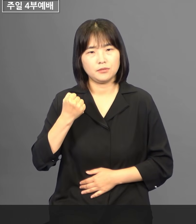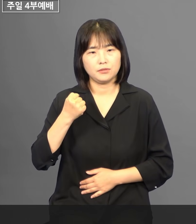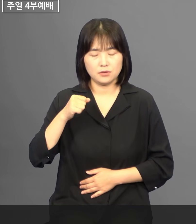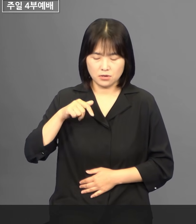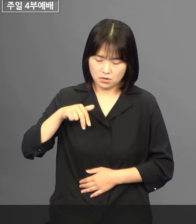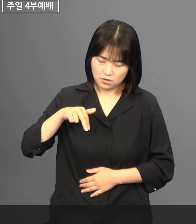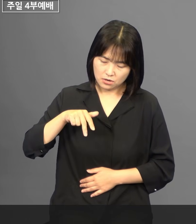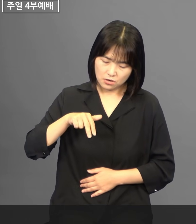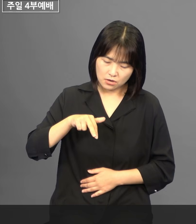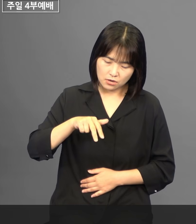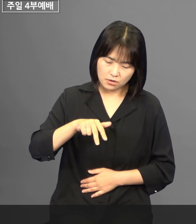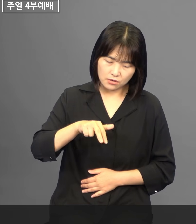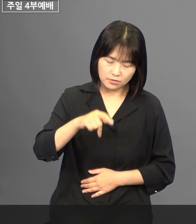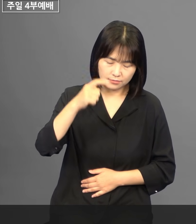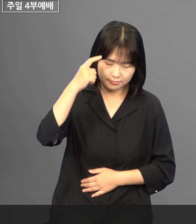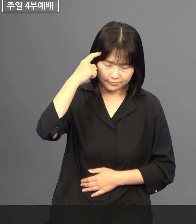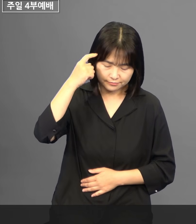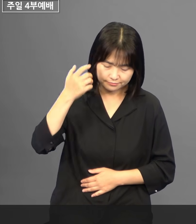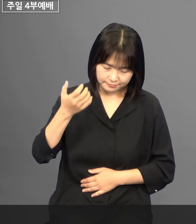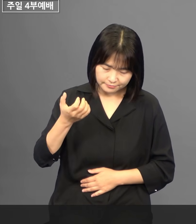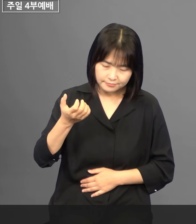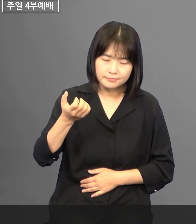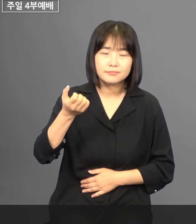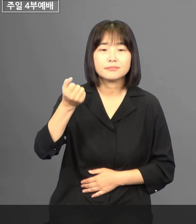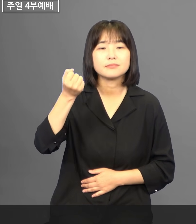힘으로 걸어온 줄